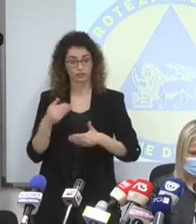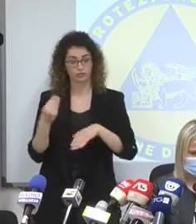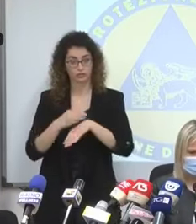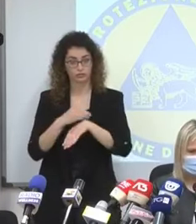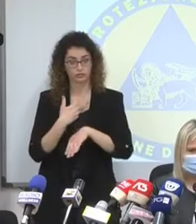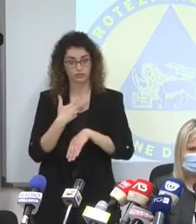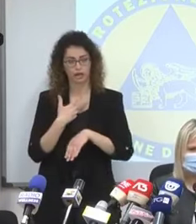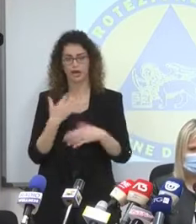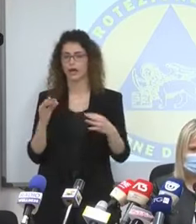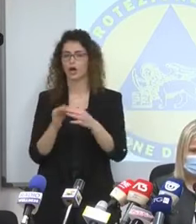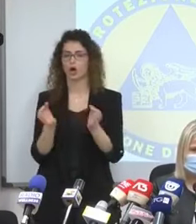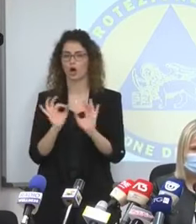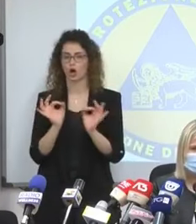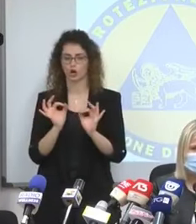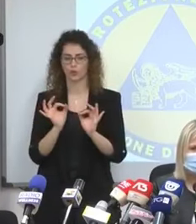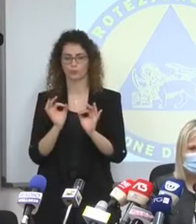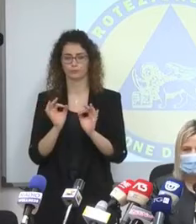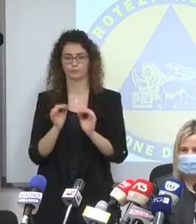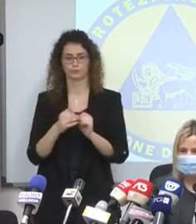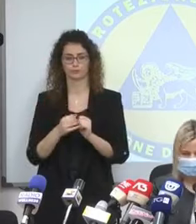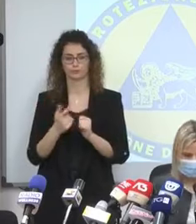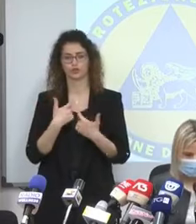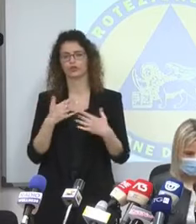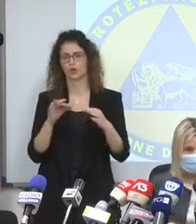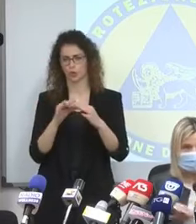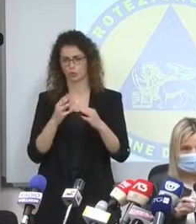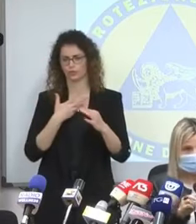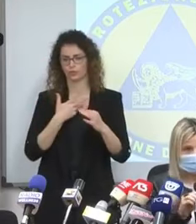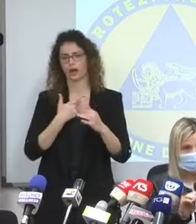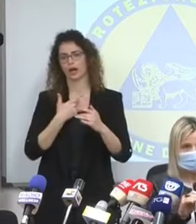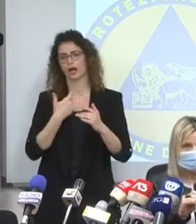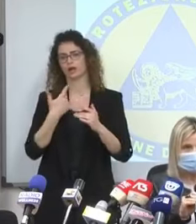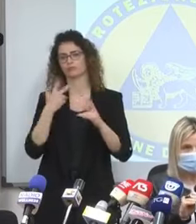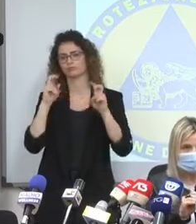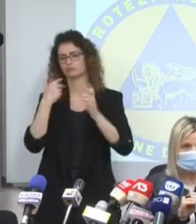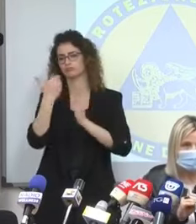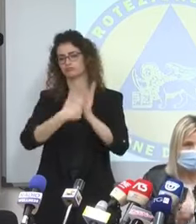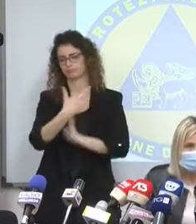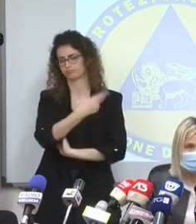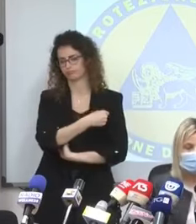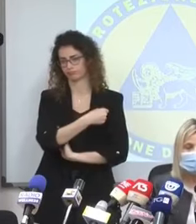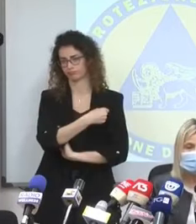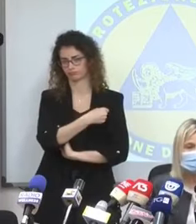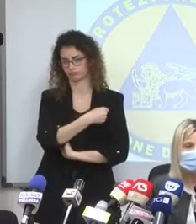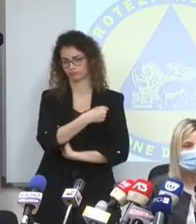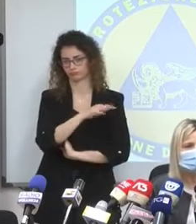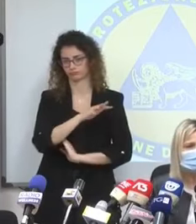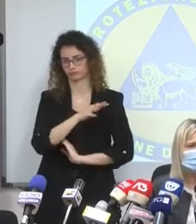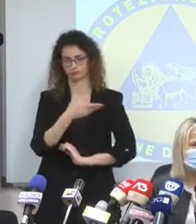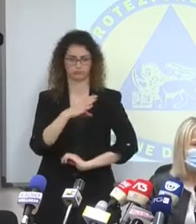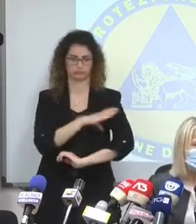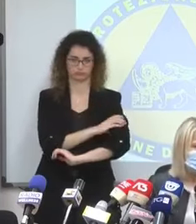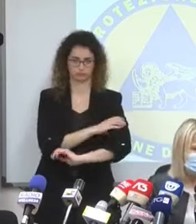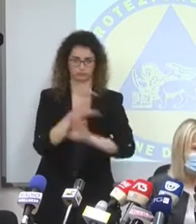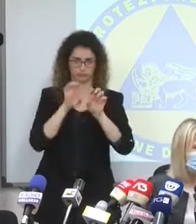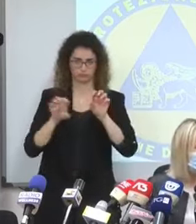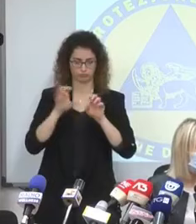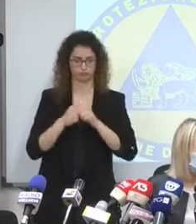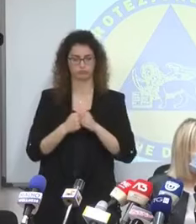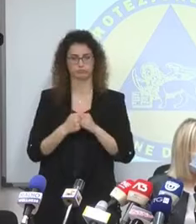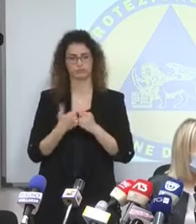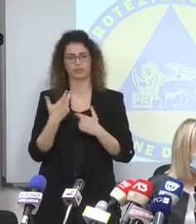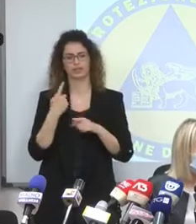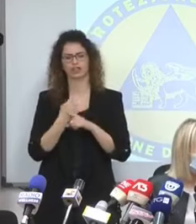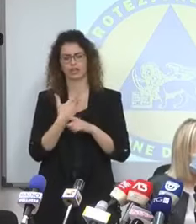aggiornamento. No, l'incontro merito. Cioè, abbiamo fatto un incontro, ma abbiamo parlato di piano vaccinale, quindi di altra cosa, con le sigle sindacali regionali. C'è